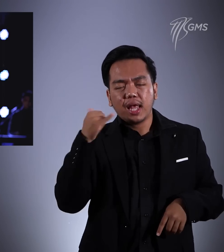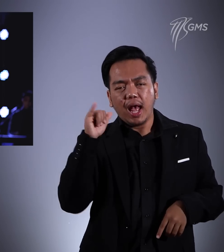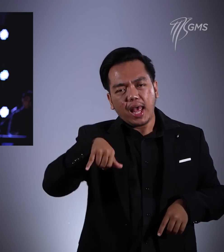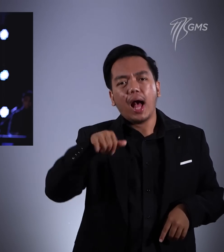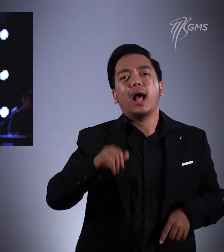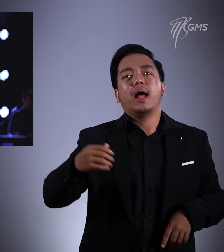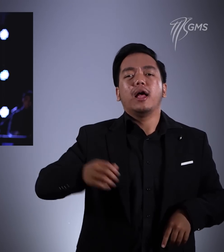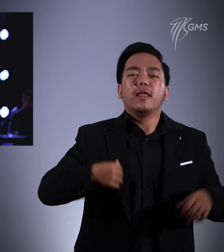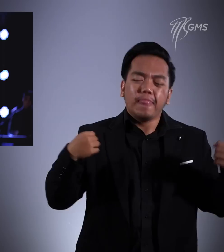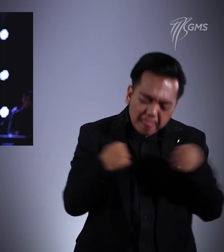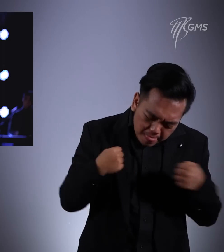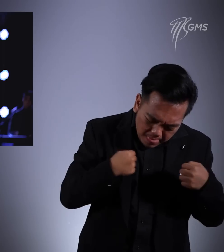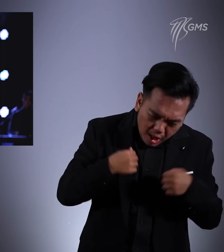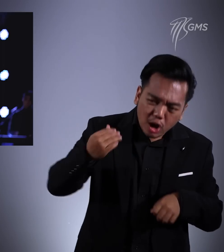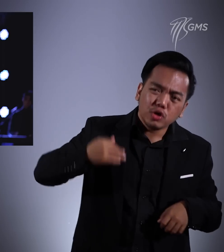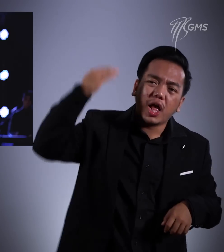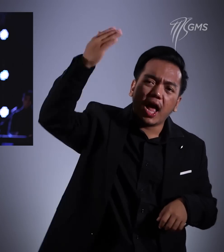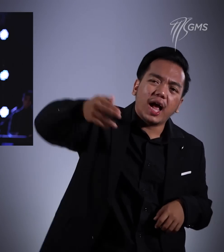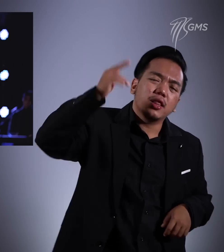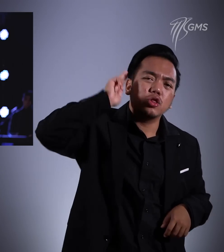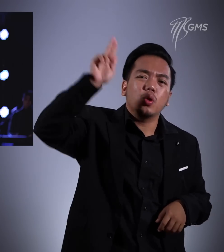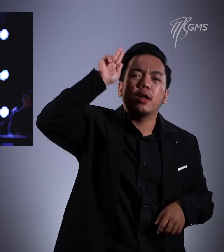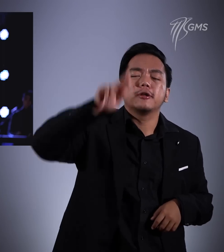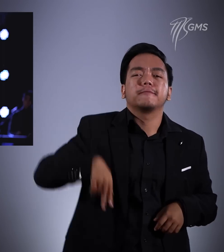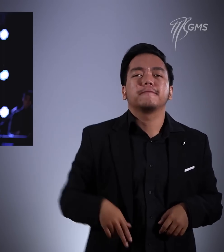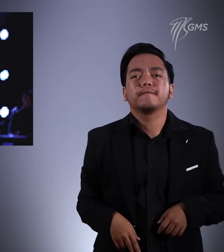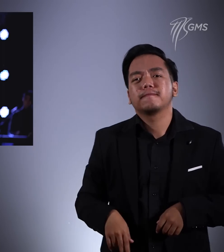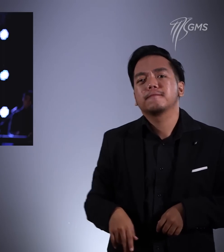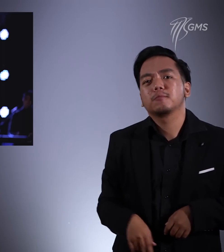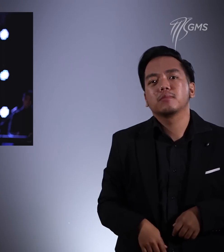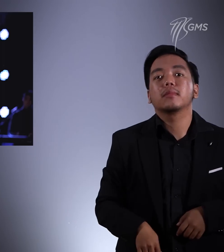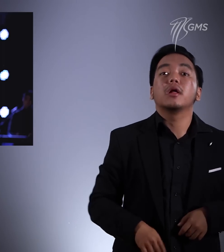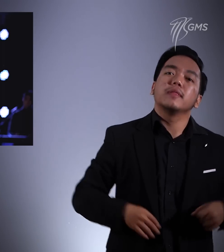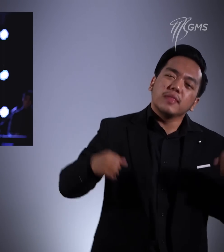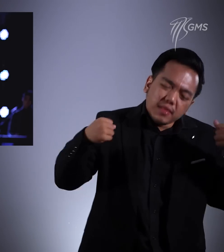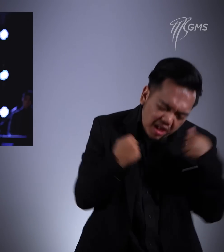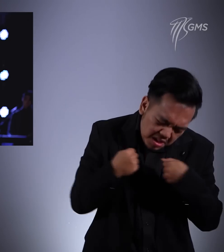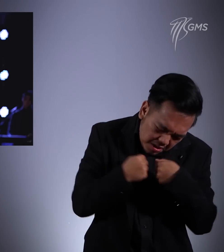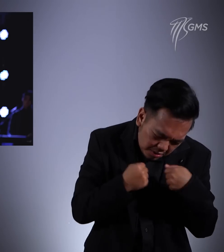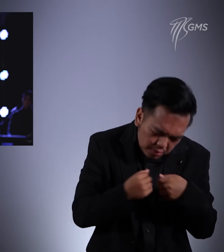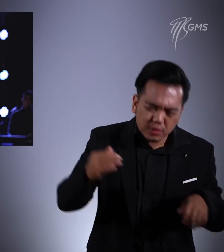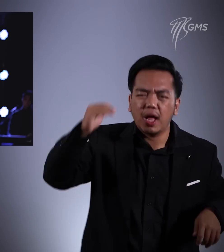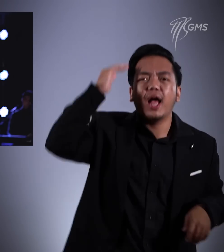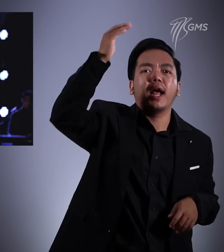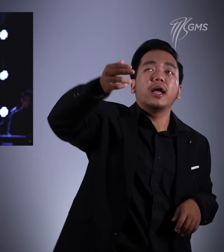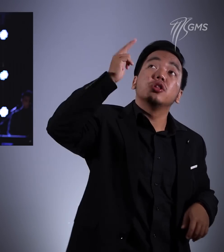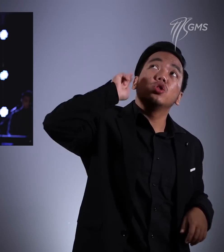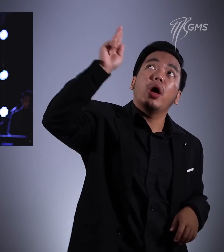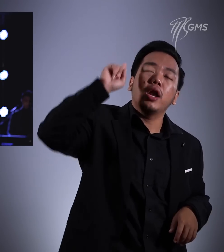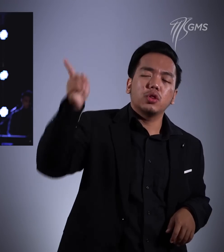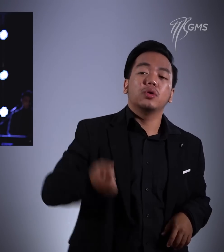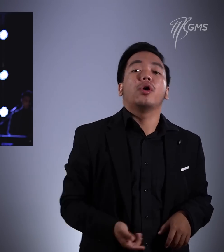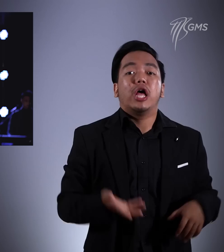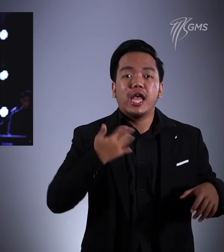membuat kita takut akan Tuhan. Dan takut akan Tuhan itulah yang menghasilkan ketenangan. Anda tidak bisa ngerti